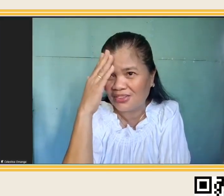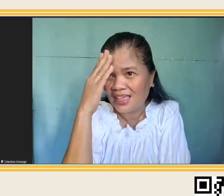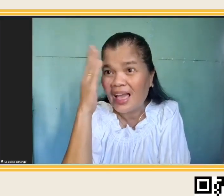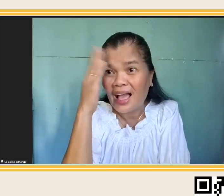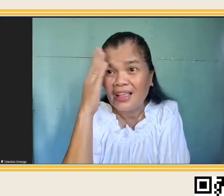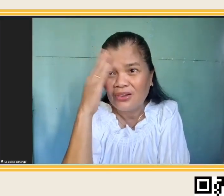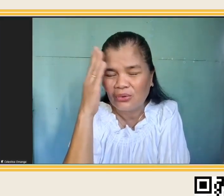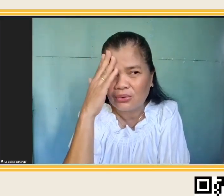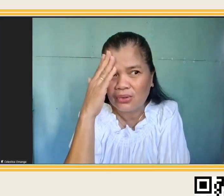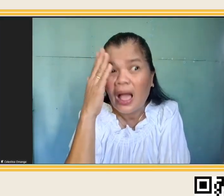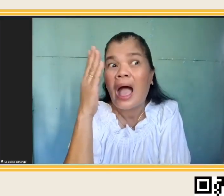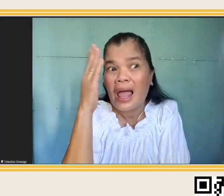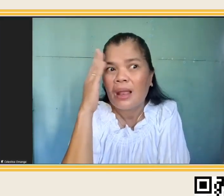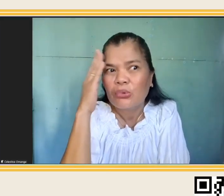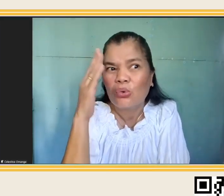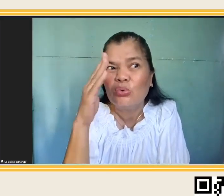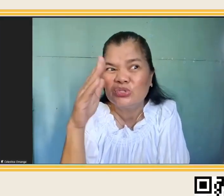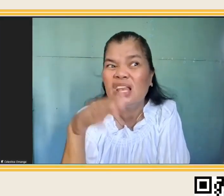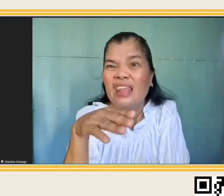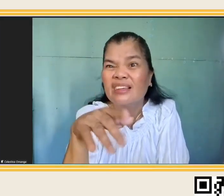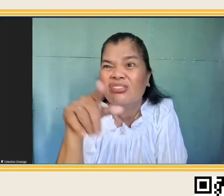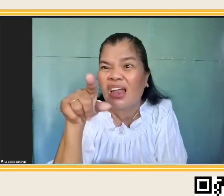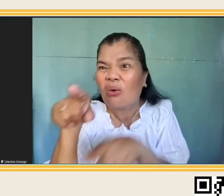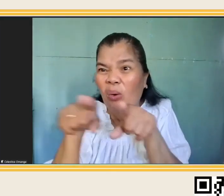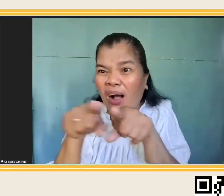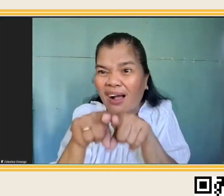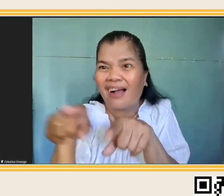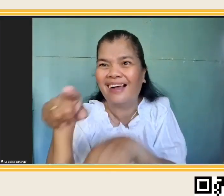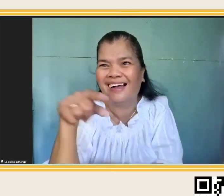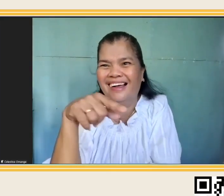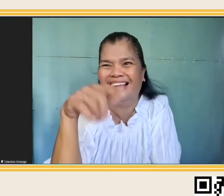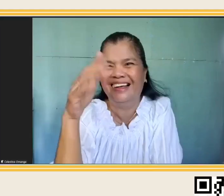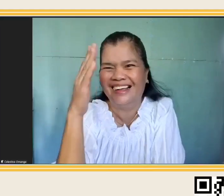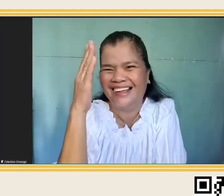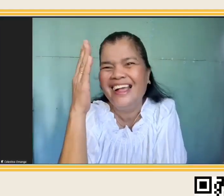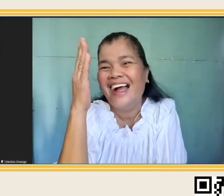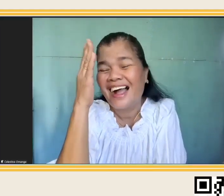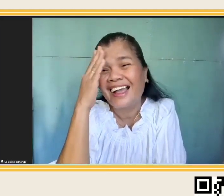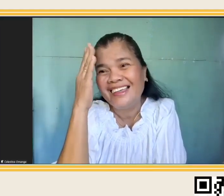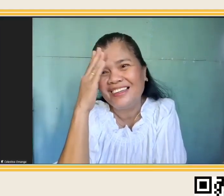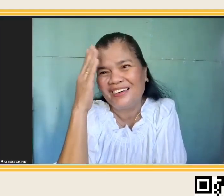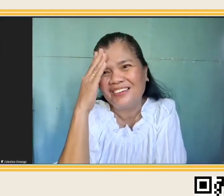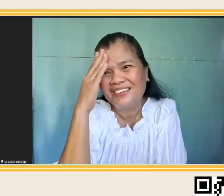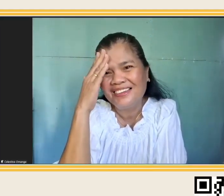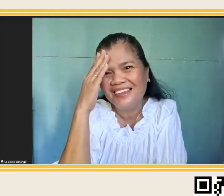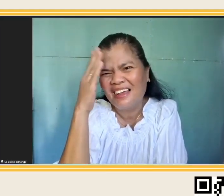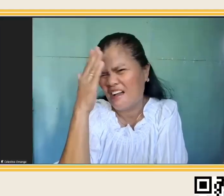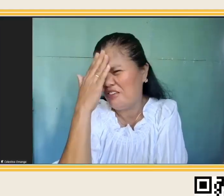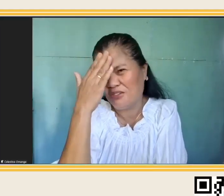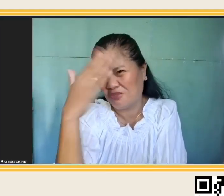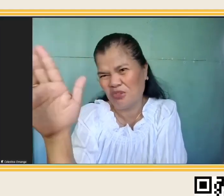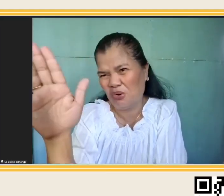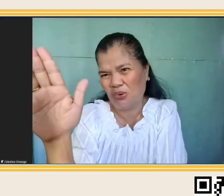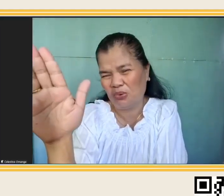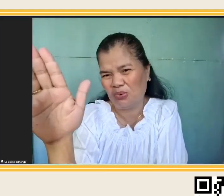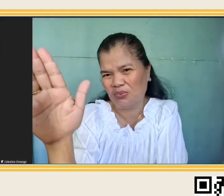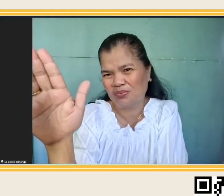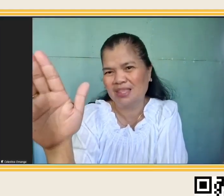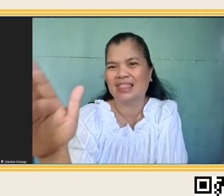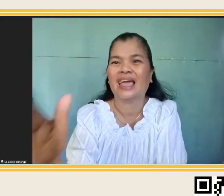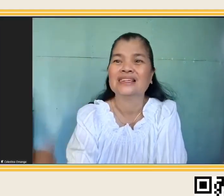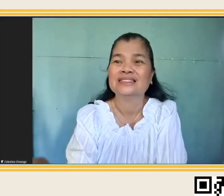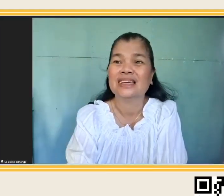know. I know. Alam ko sila ng dalawa. I know. I don't